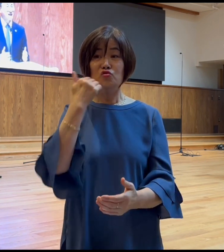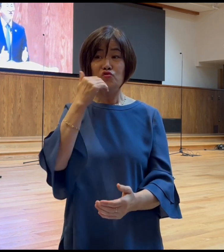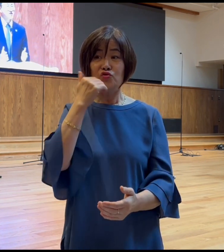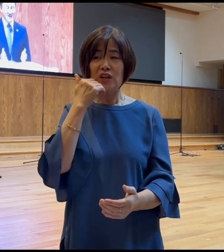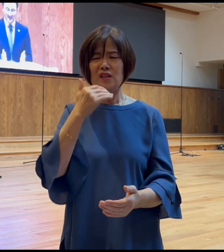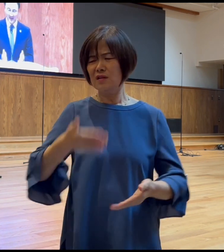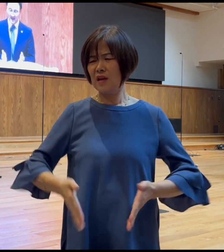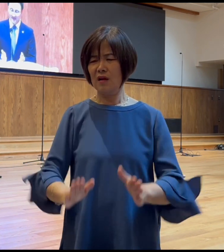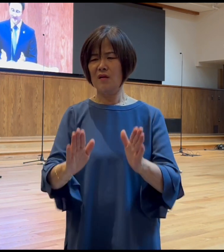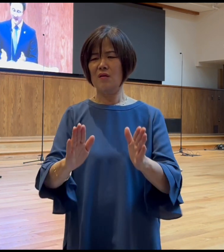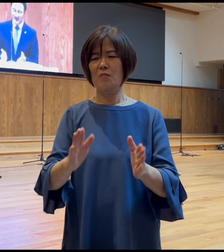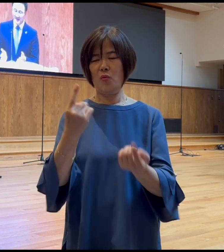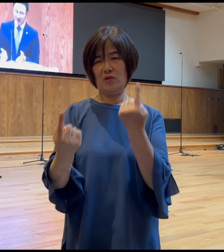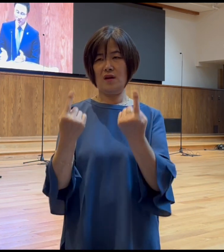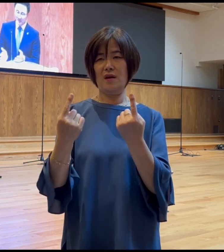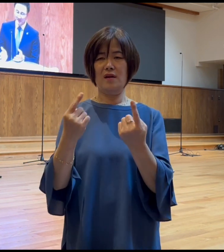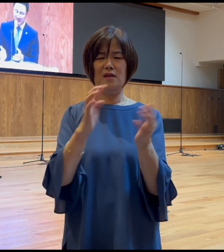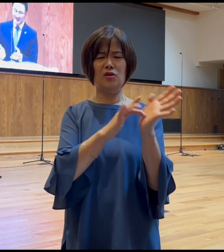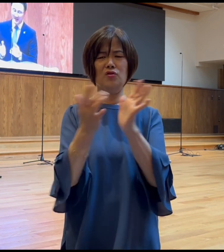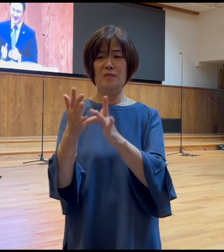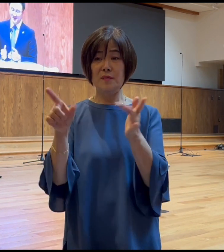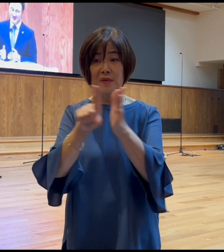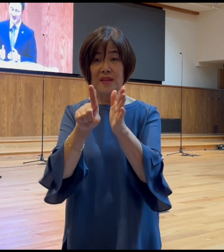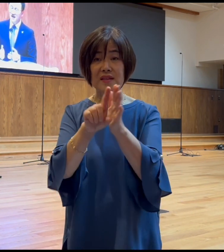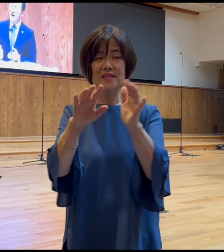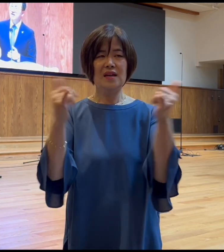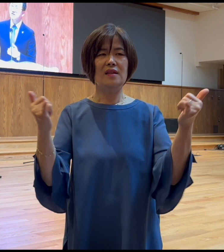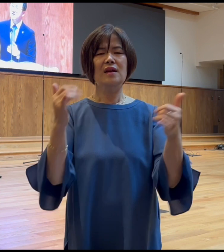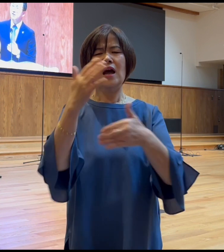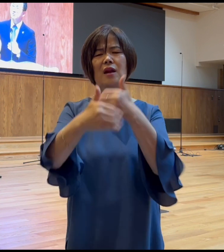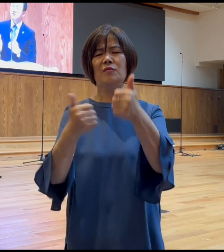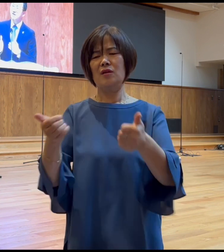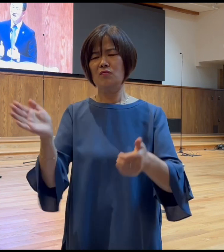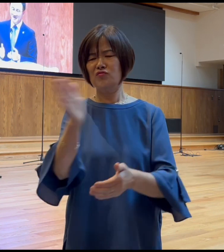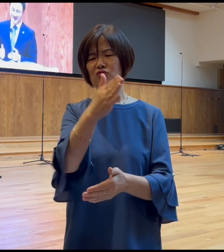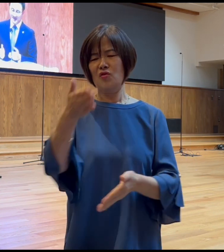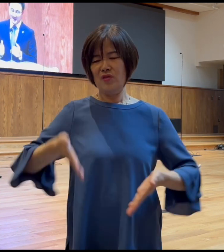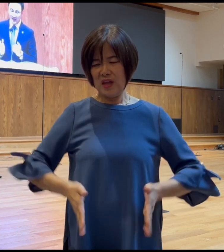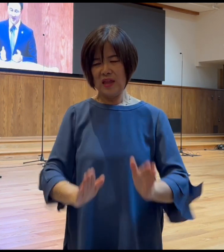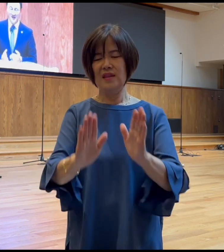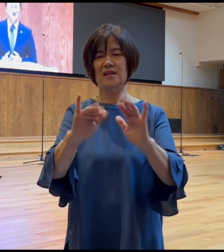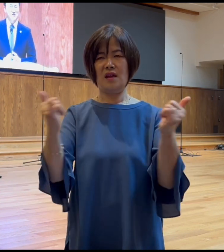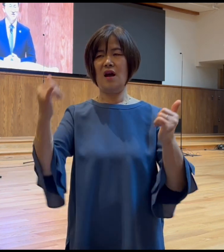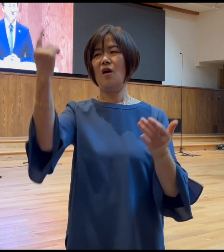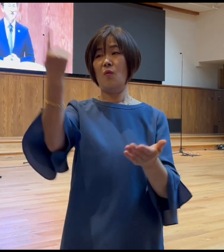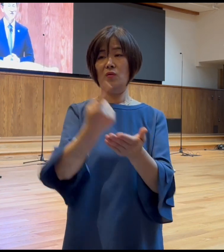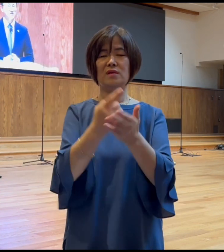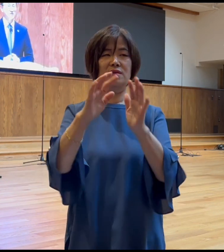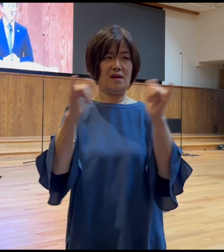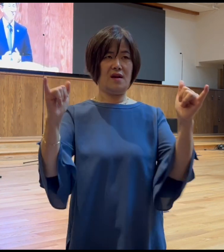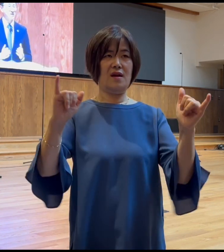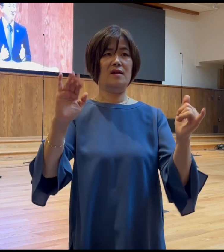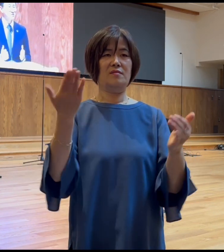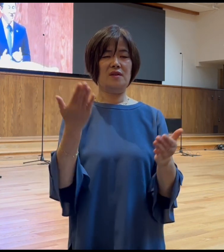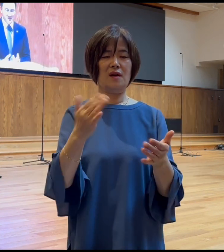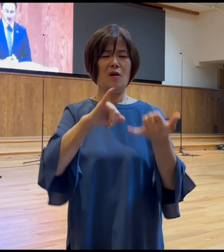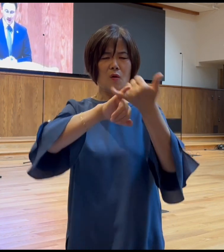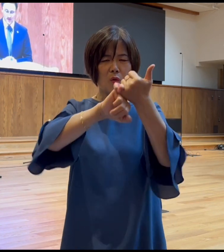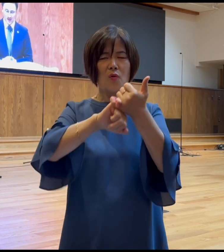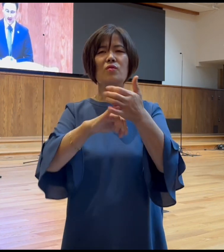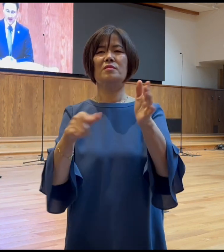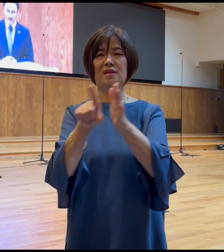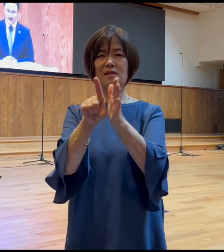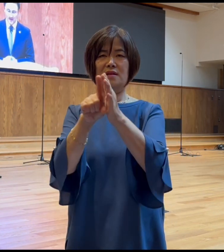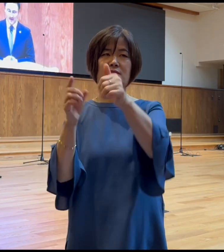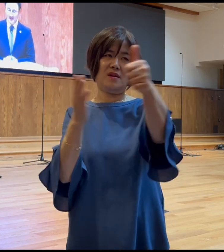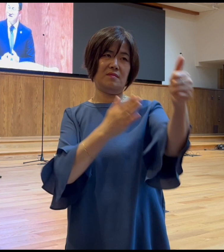누구에게서 난 것이 아니라 예수님을 믿는 자들은 하나님께로부터 난 자녀라는 사실을 여러분 반드시 믿으시기